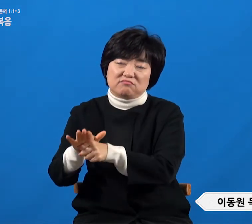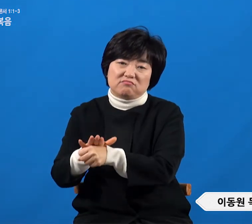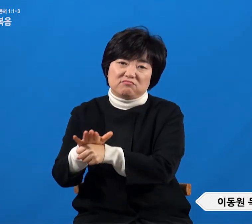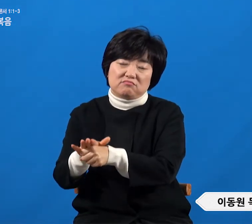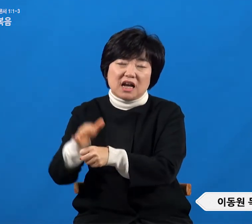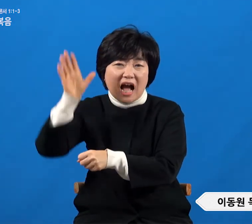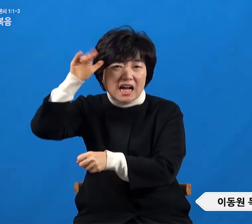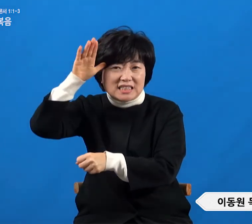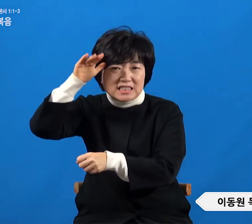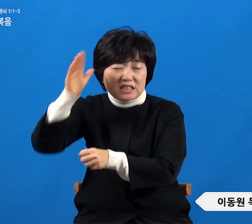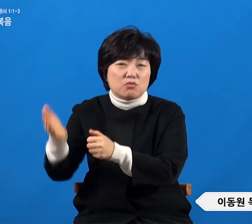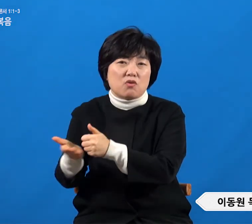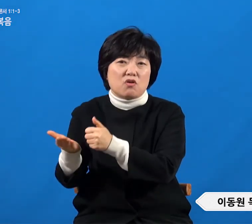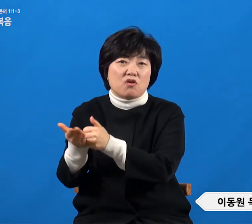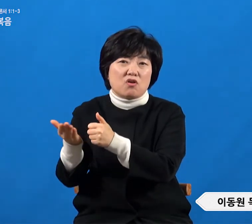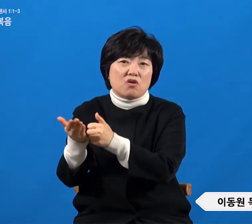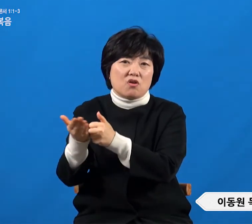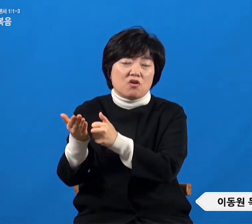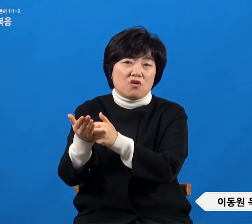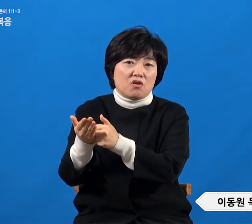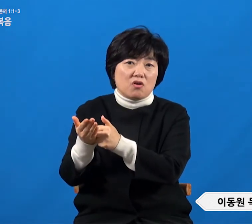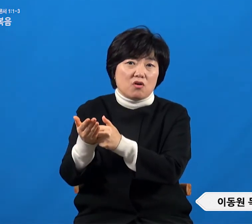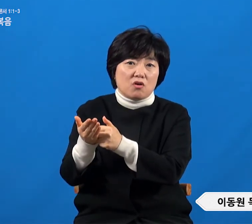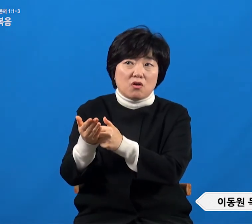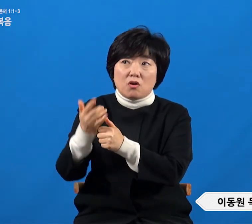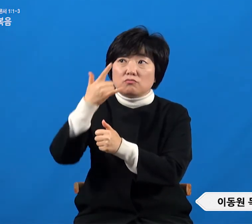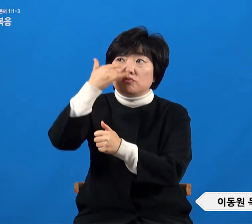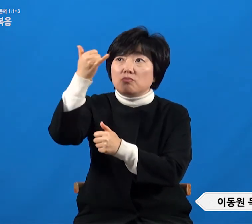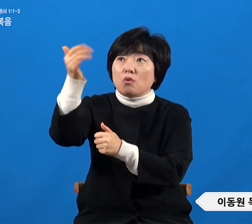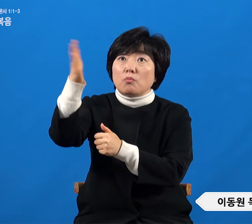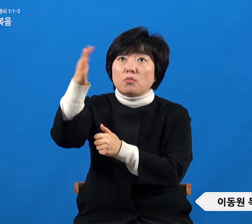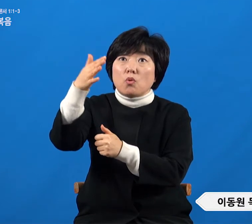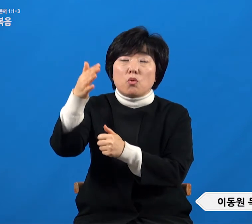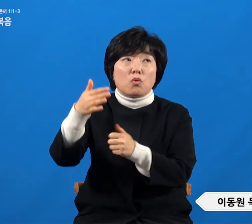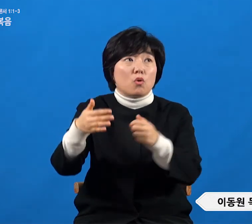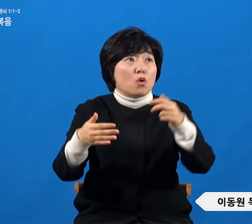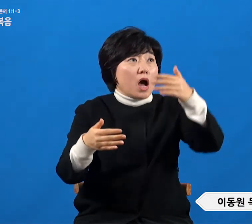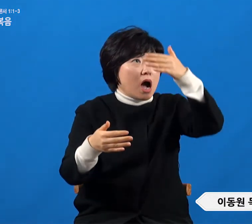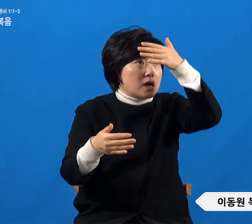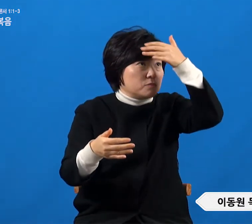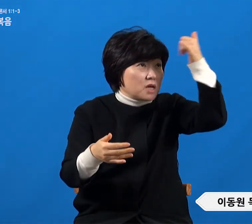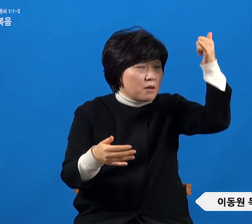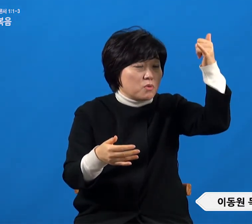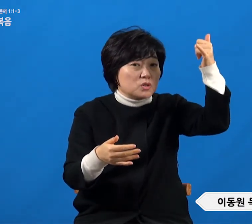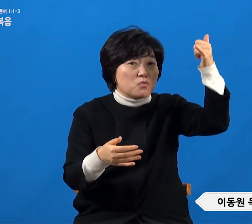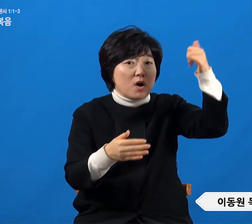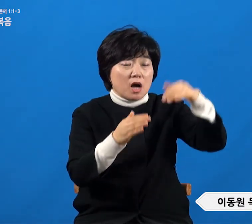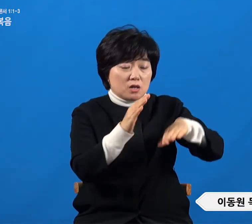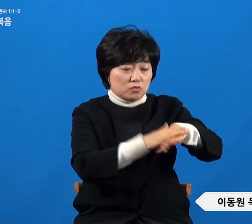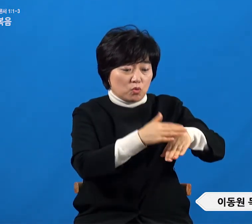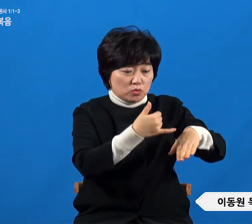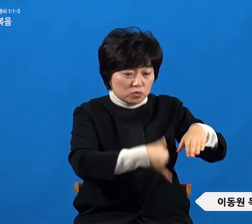자, 부모님은 어디론가 사라져버리고 조부모가 손주들 데리고 사는